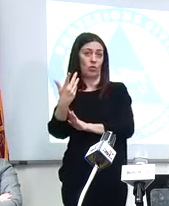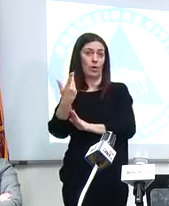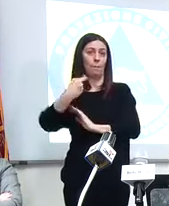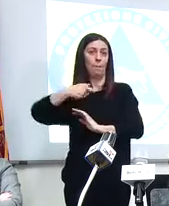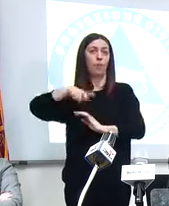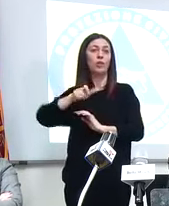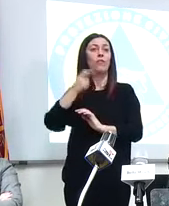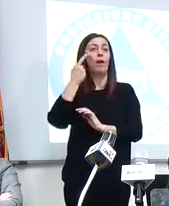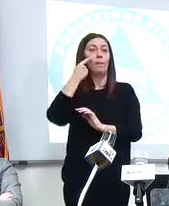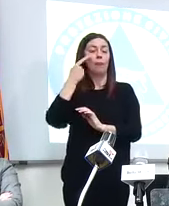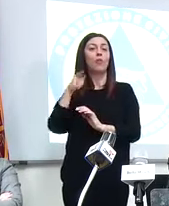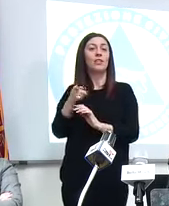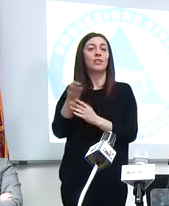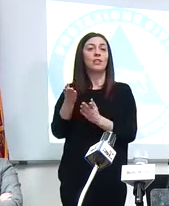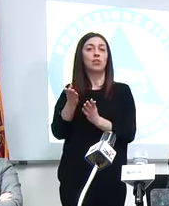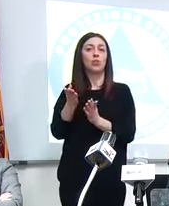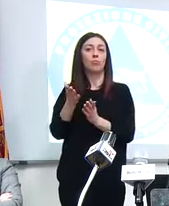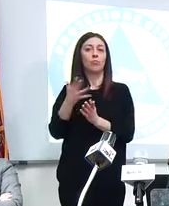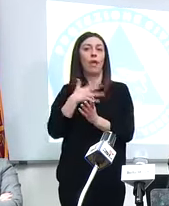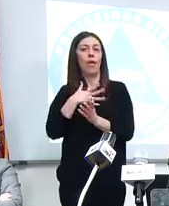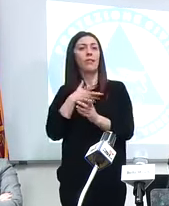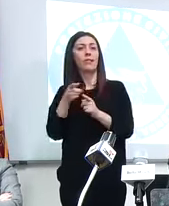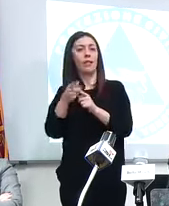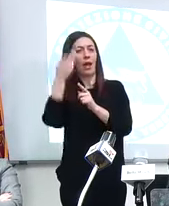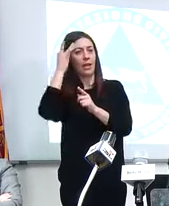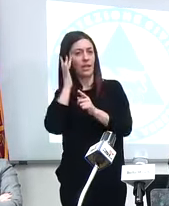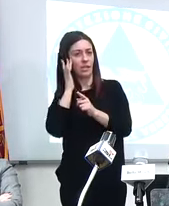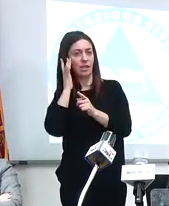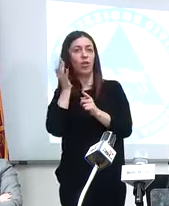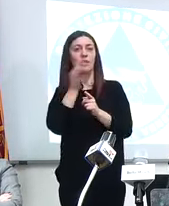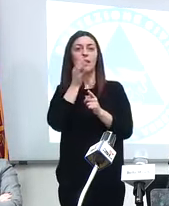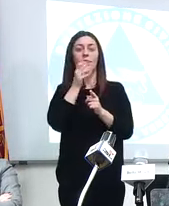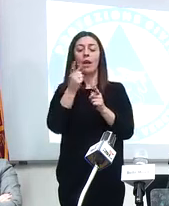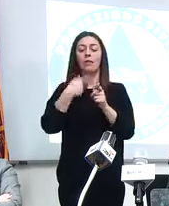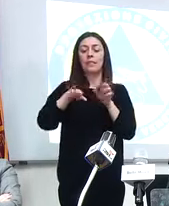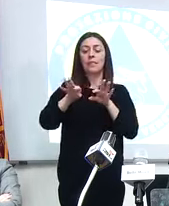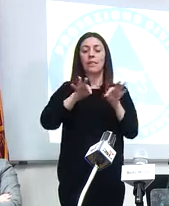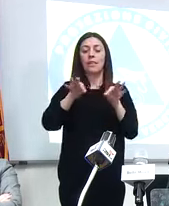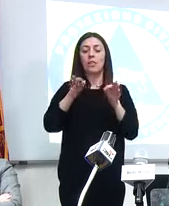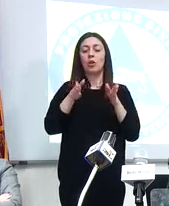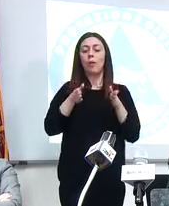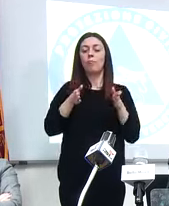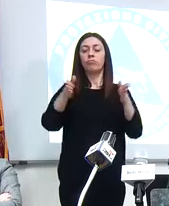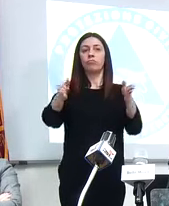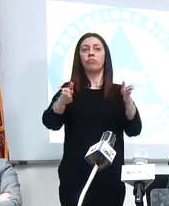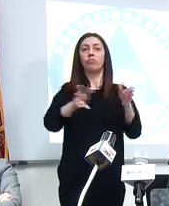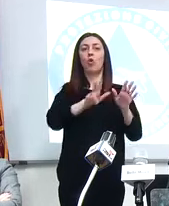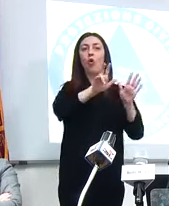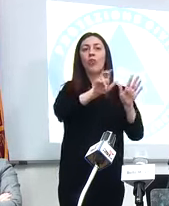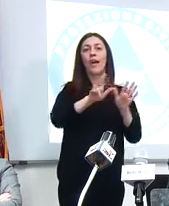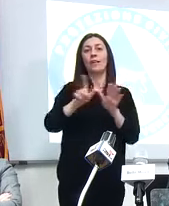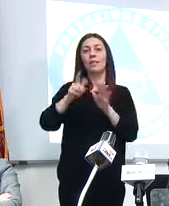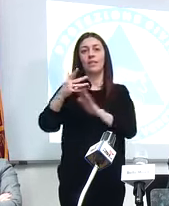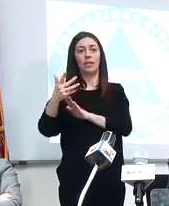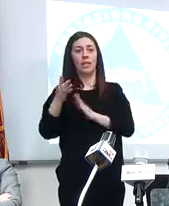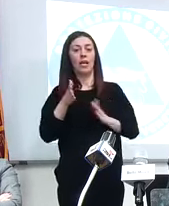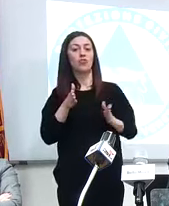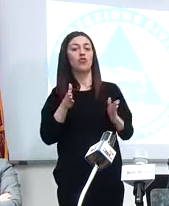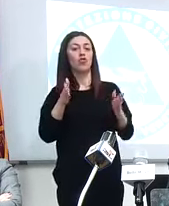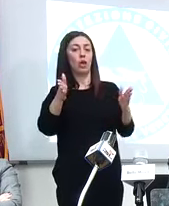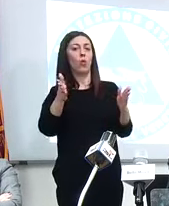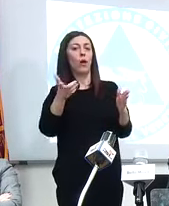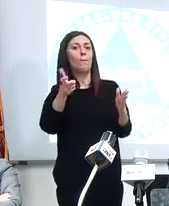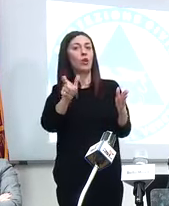costruito questa strategia che va in parallelo tra i 75 e gli 80 proprio per proteggere quella fascia